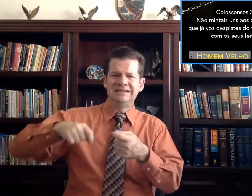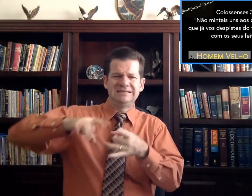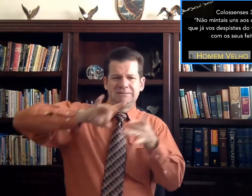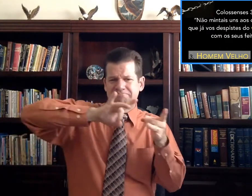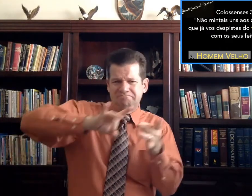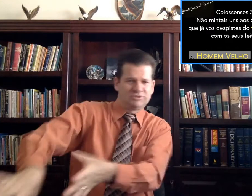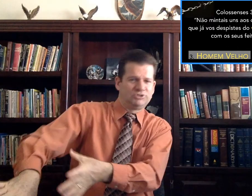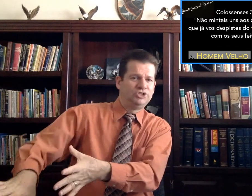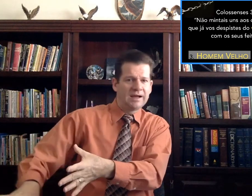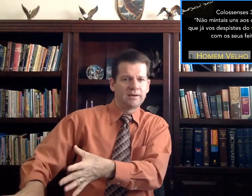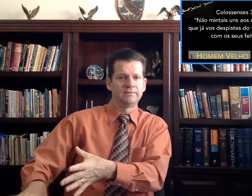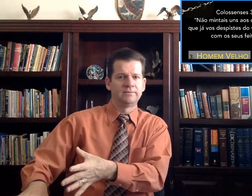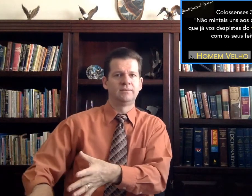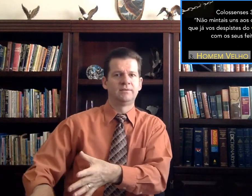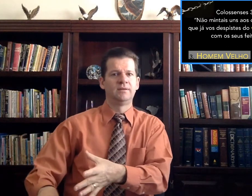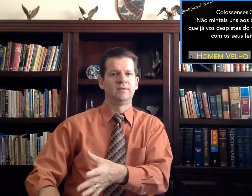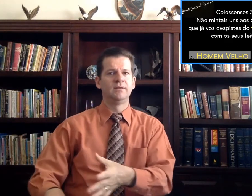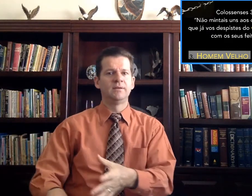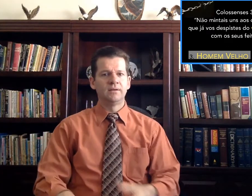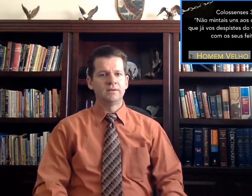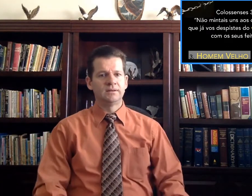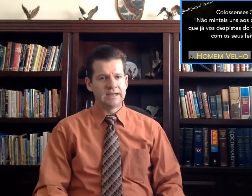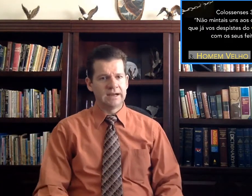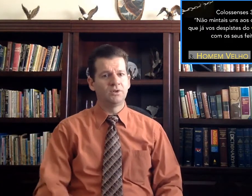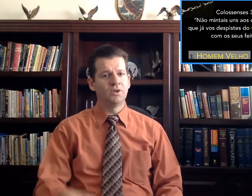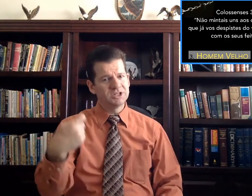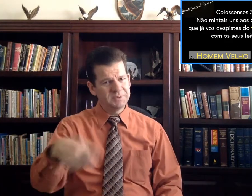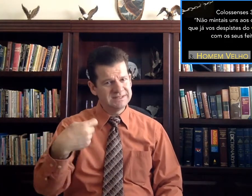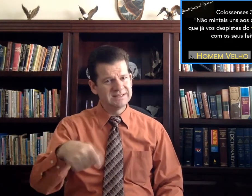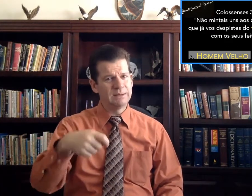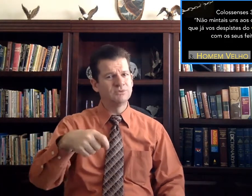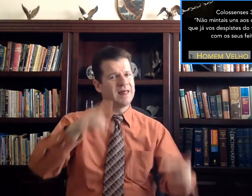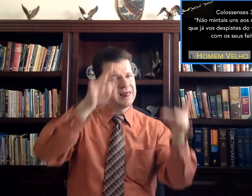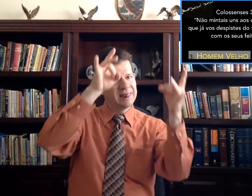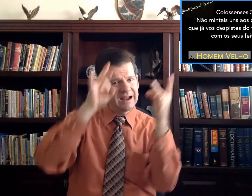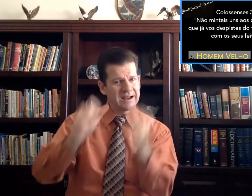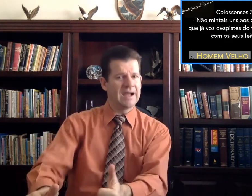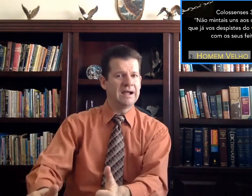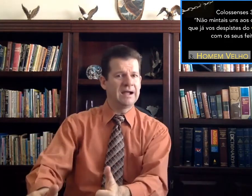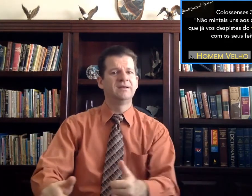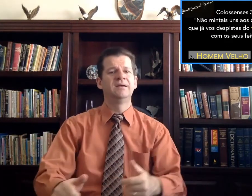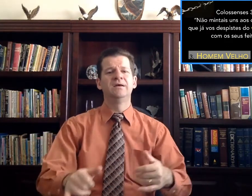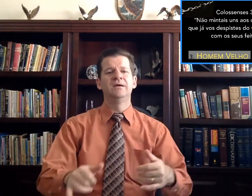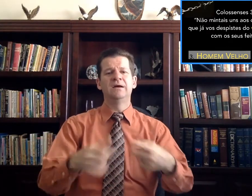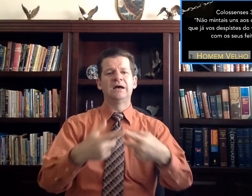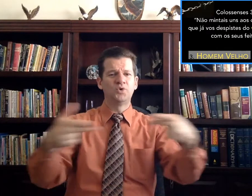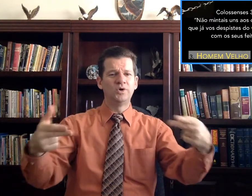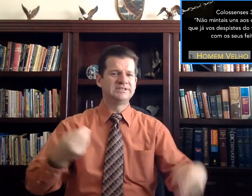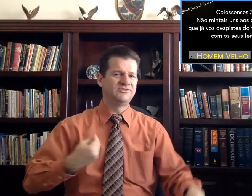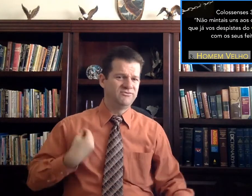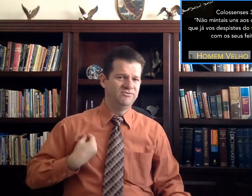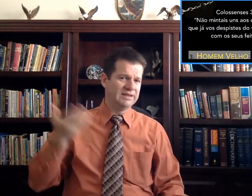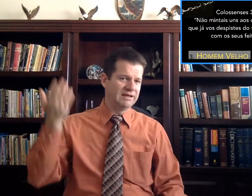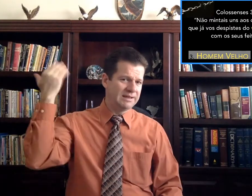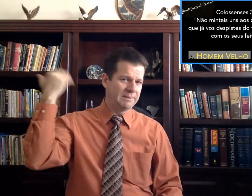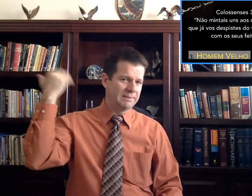precisa tirar. Certo? Nós precisamos largar as coisas da vida